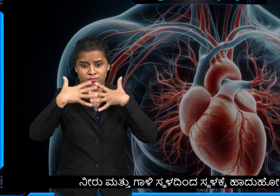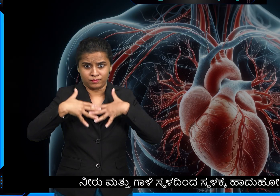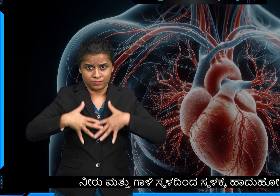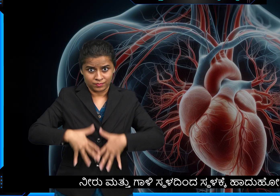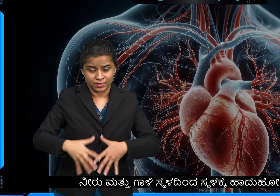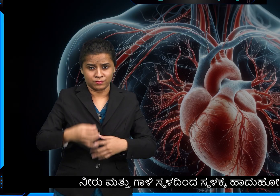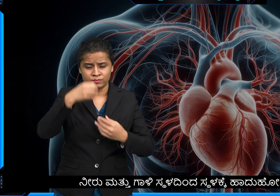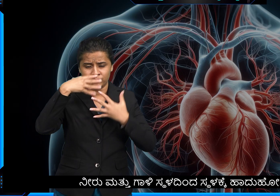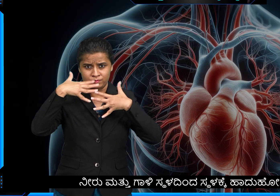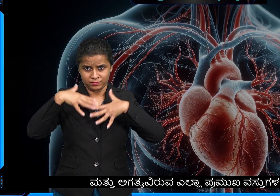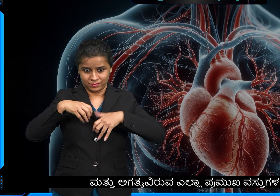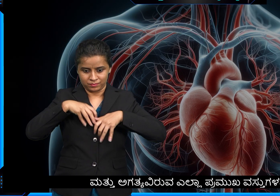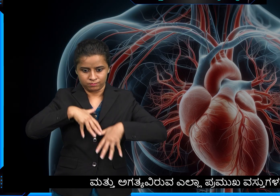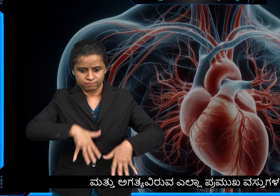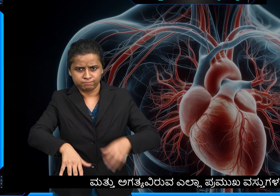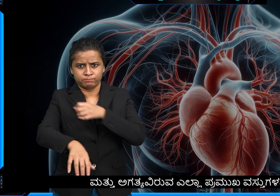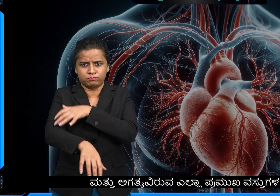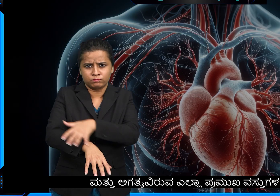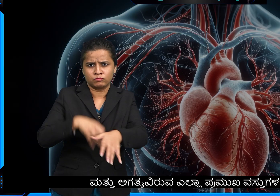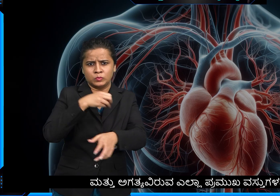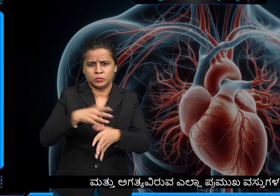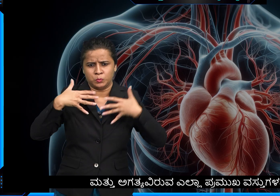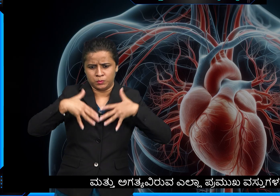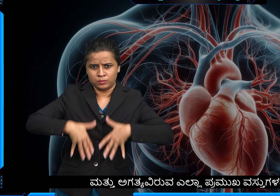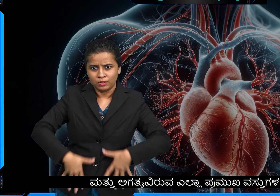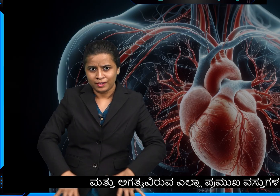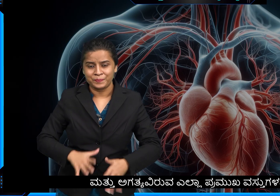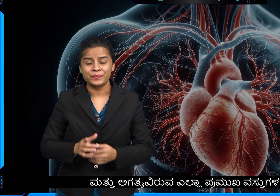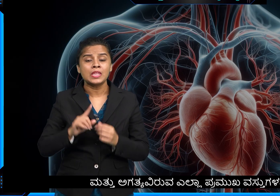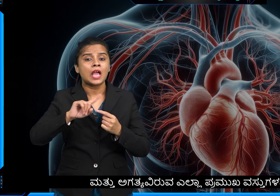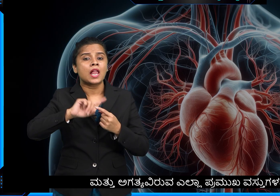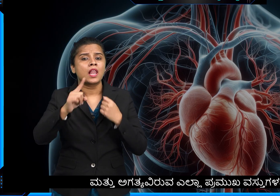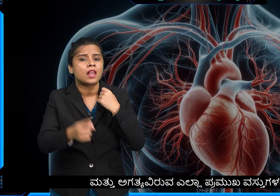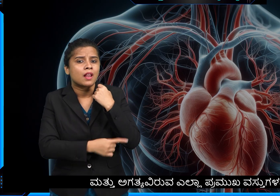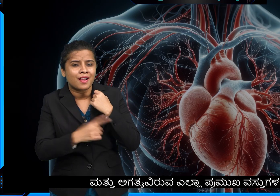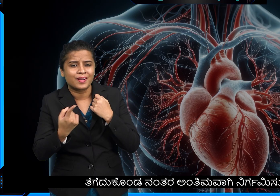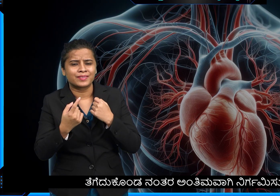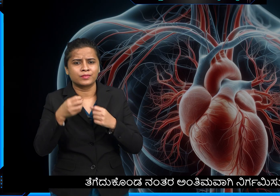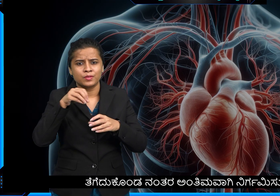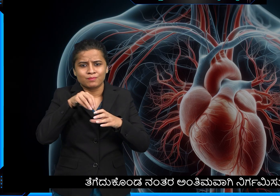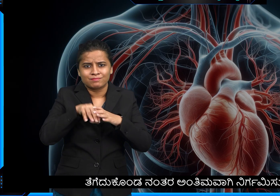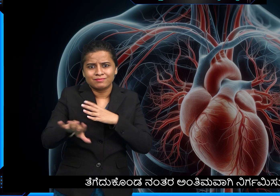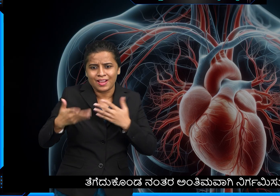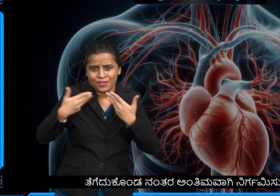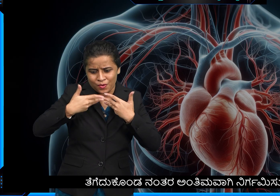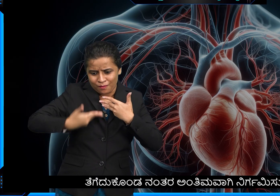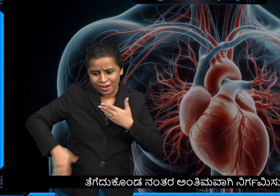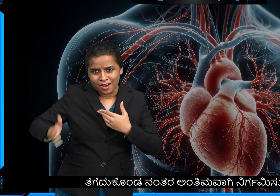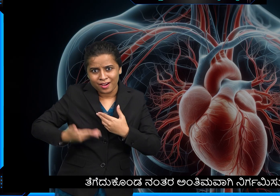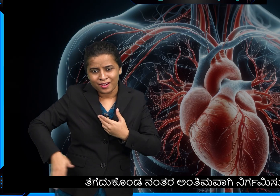ಸ್ಥಳಕ್ಕೆ ಹಾದು ಹೋಗುತ್ತದೆ ಮತ್ತು ಅಗತ್ಯವಿರುವ ಎಲ್ಲಾ ಪ್ರಮುಖ ವಸ್ತುಗಳನ್ನು ತೆಗೆದುಕೊಂಡ